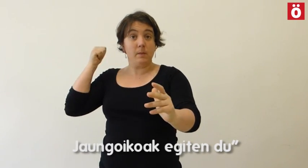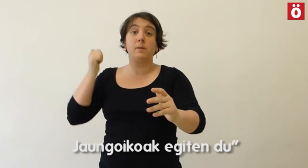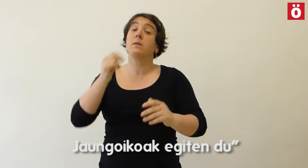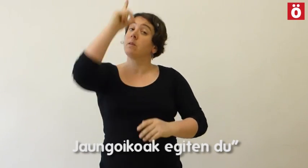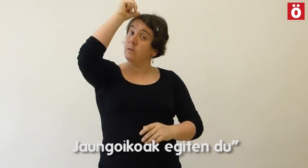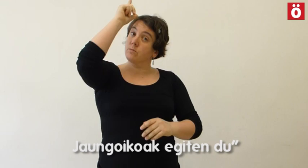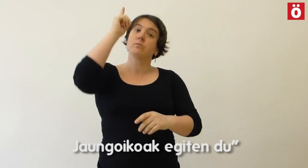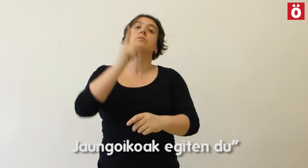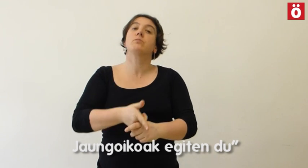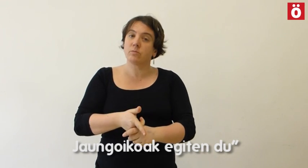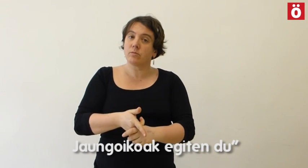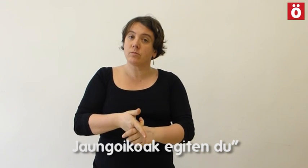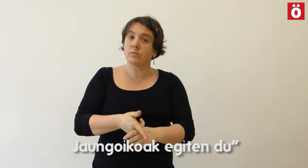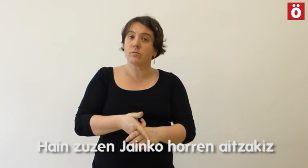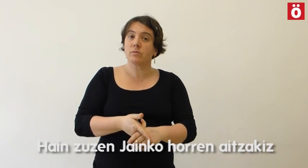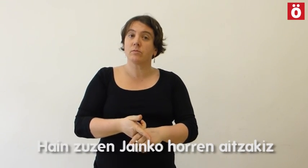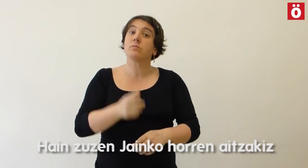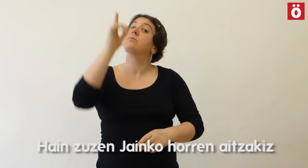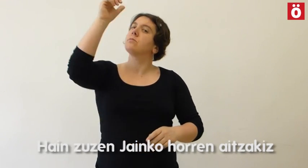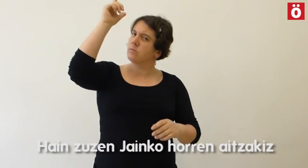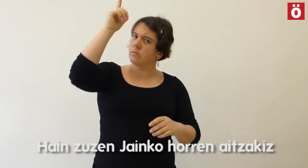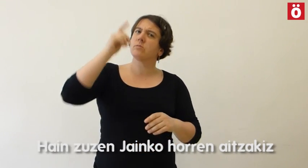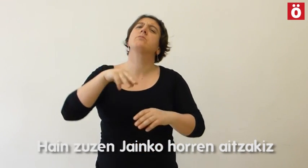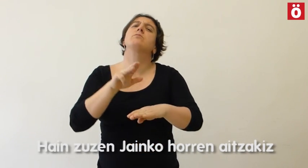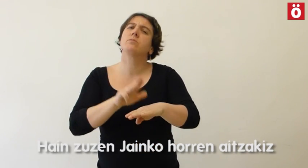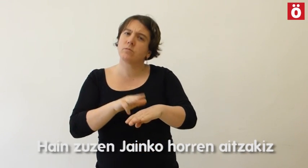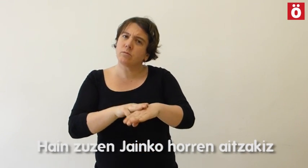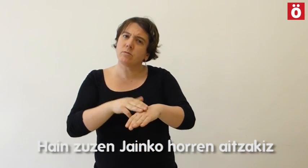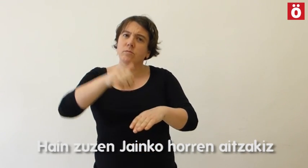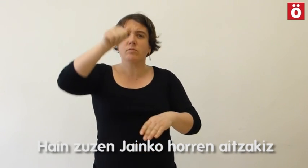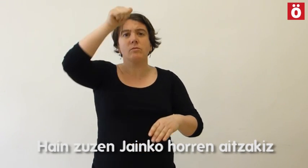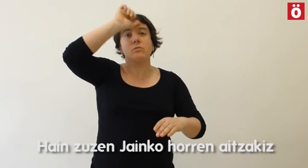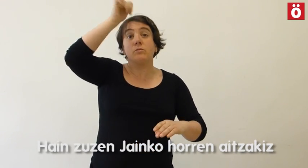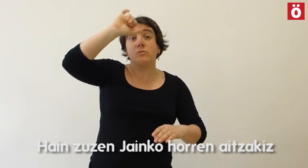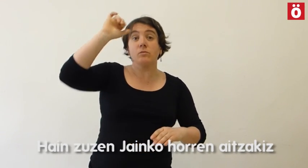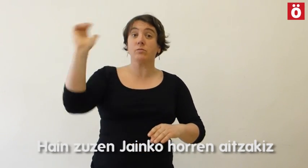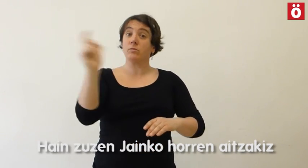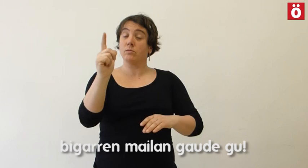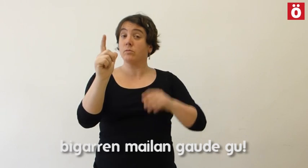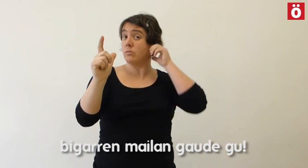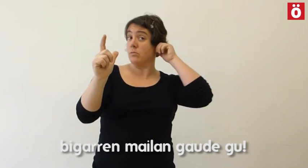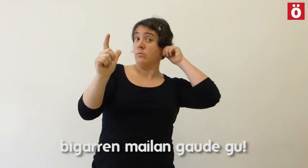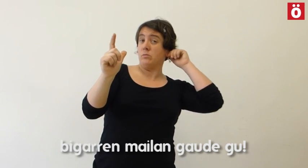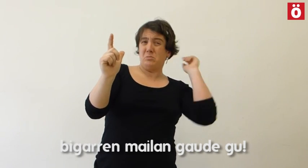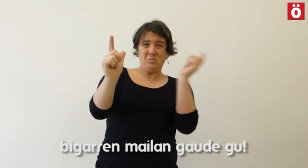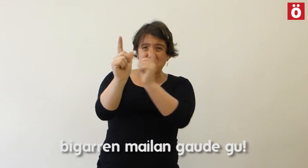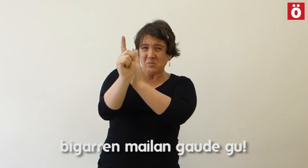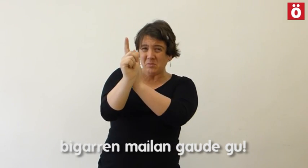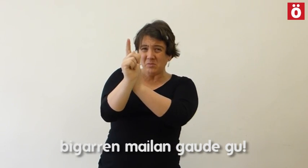egiten du Aitzu zen jainko horre naizakit, migarre maian